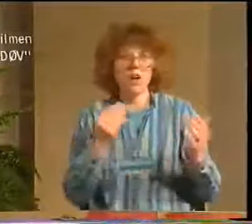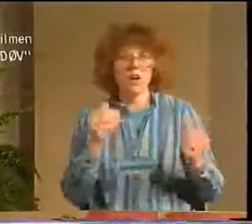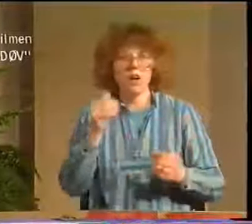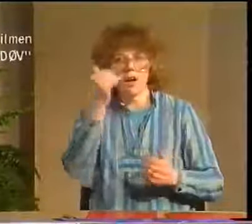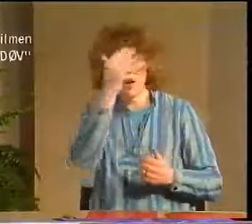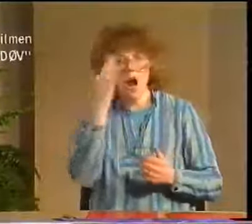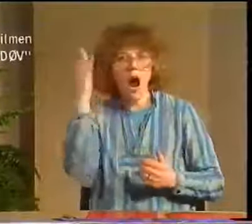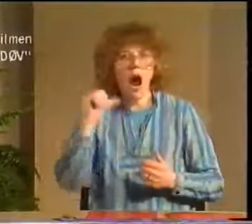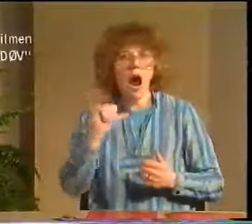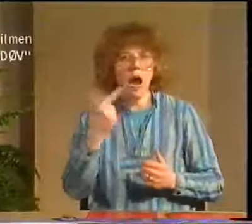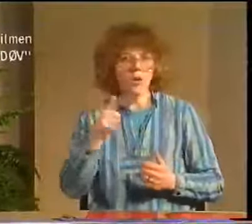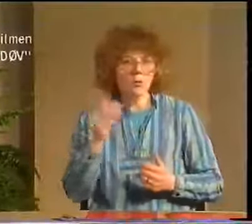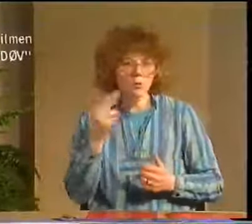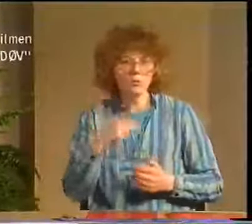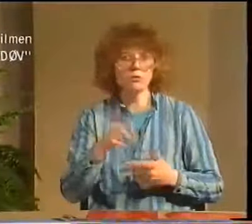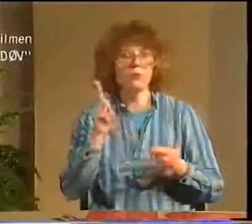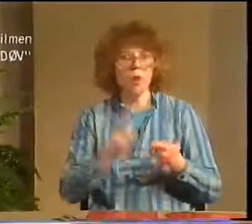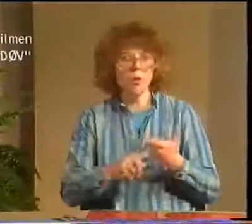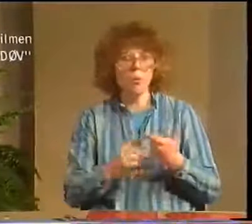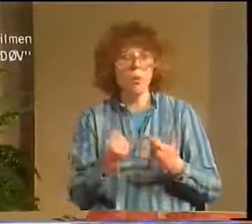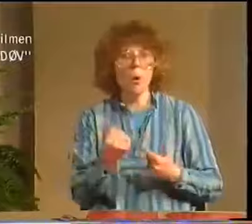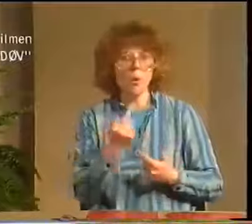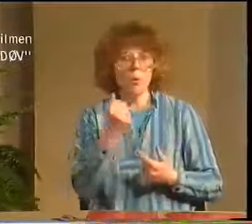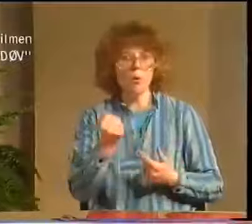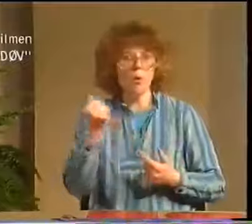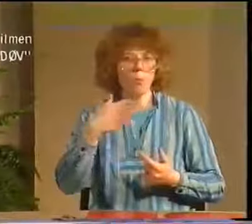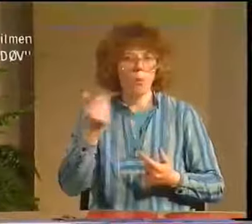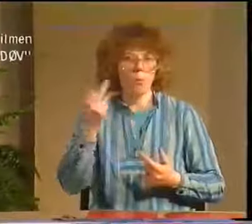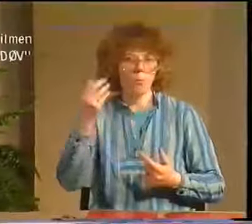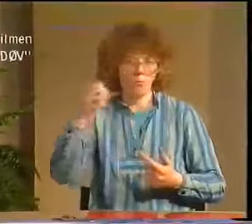af Arne Knudsen og Ole Munk Blom.